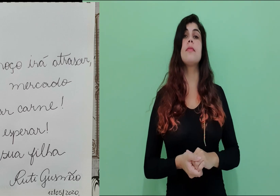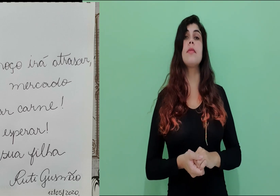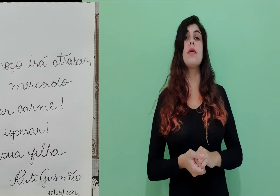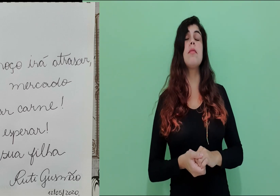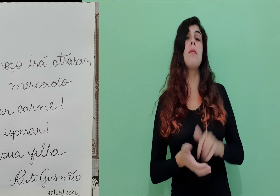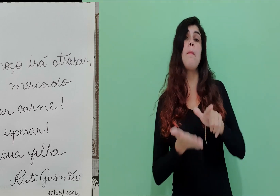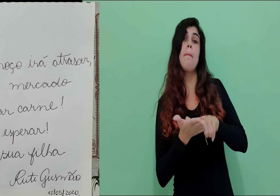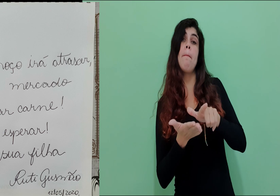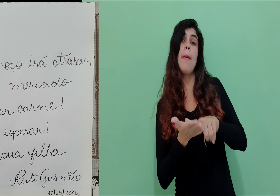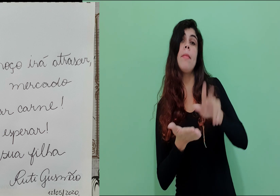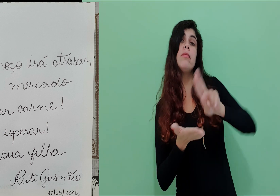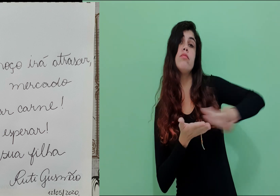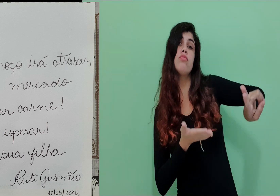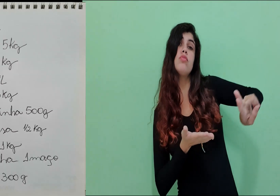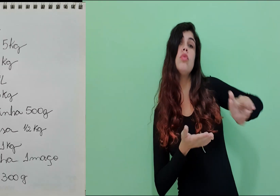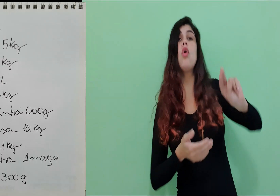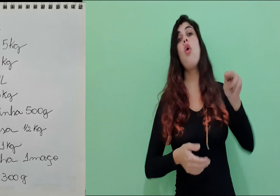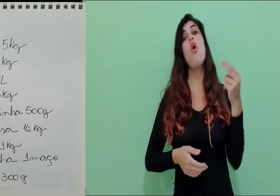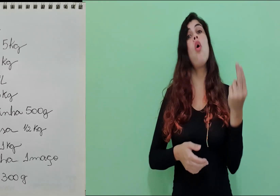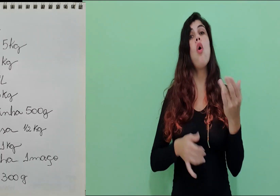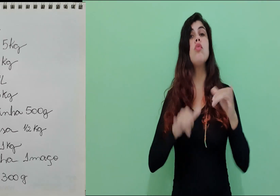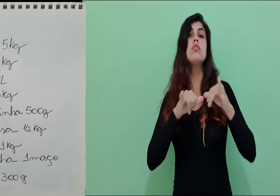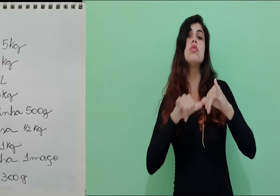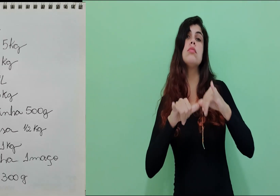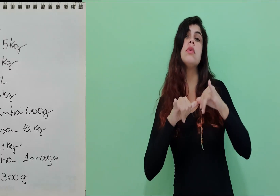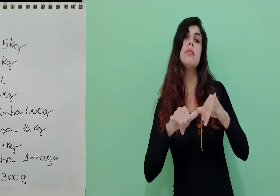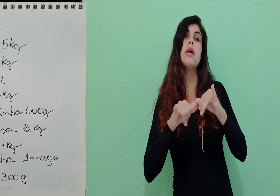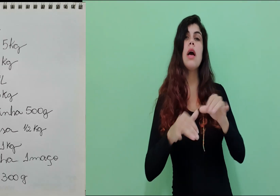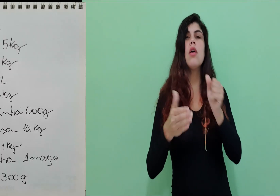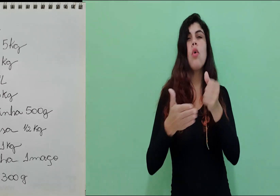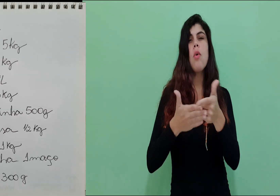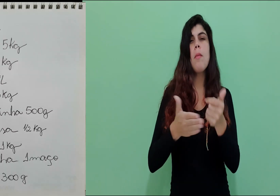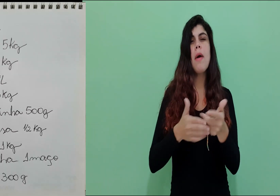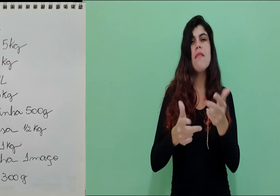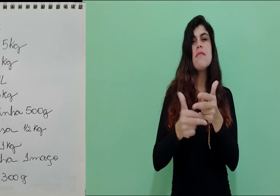um bilhete ou uma lista de supermercado.